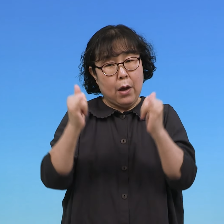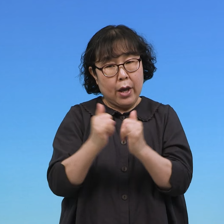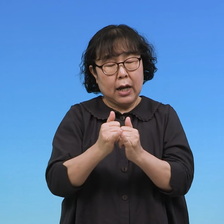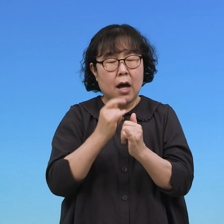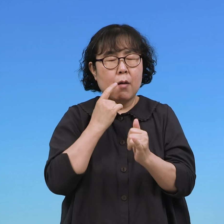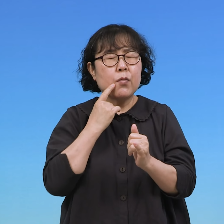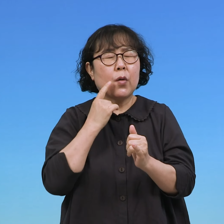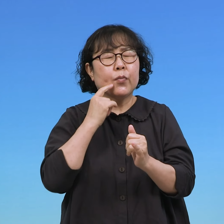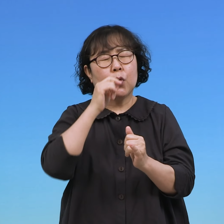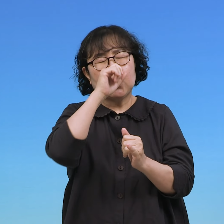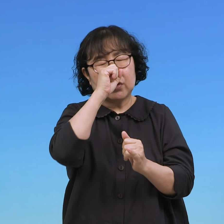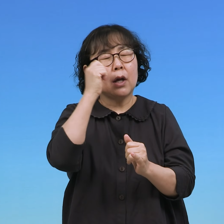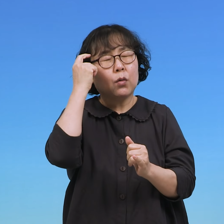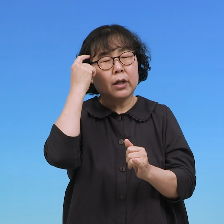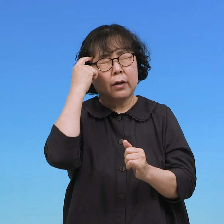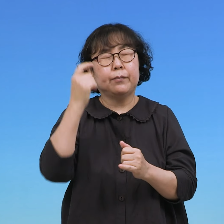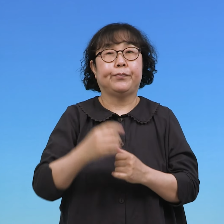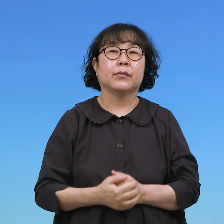사회라 생각합니다.